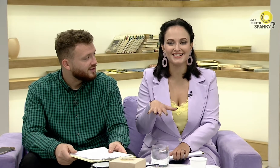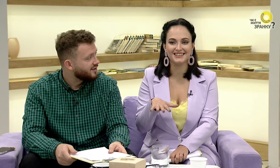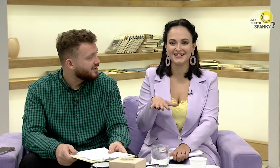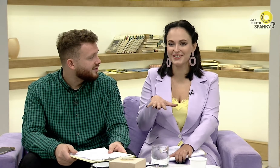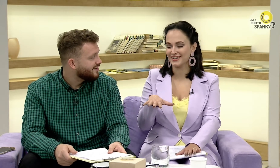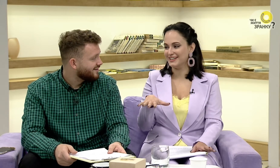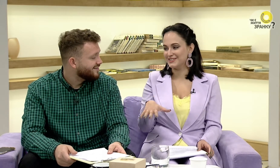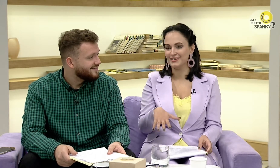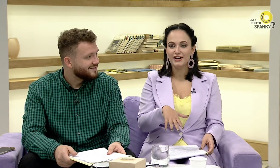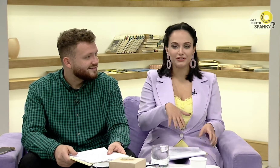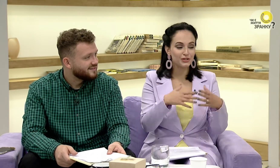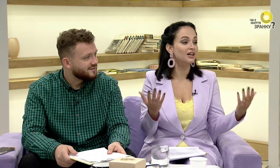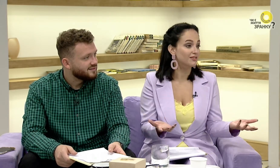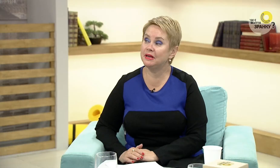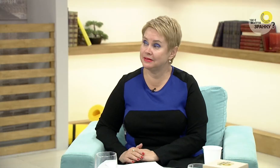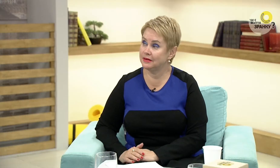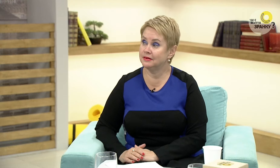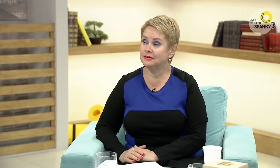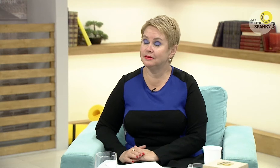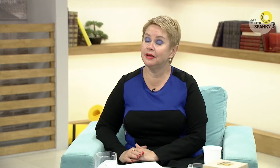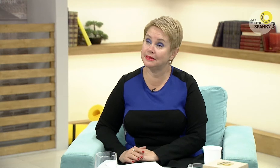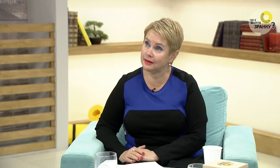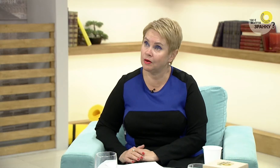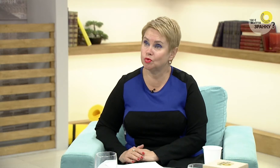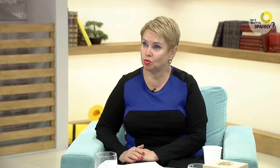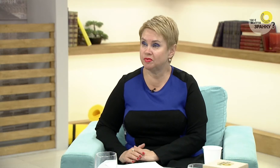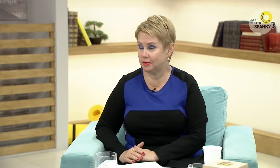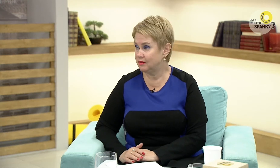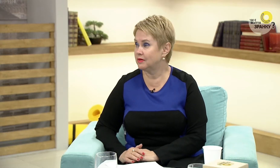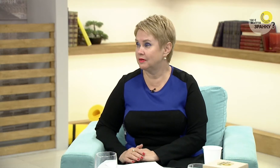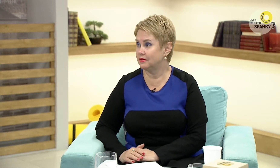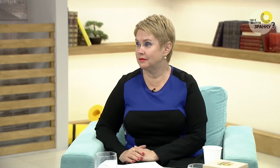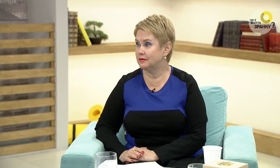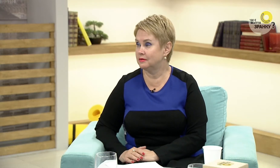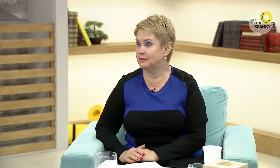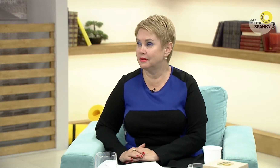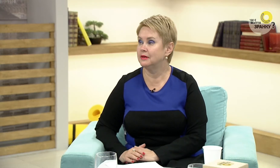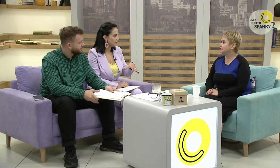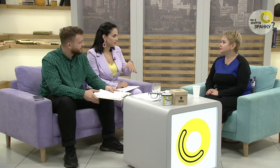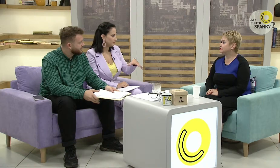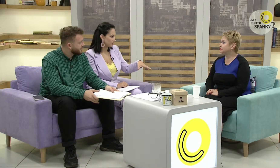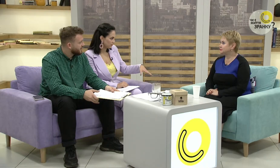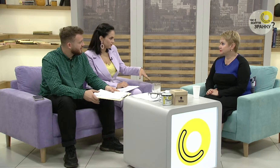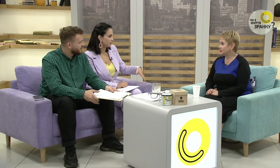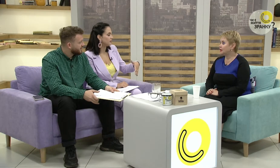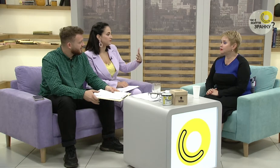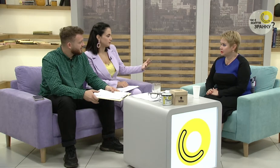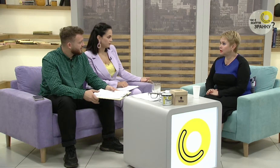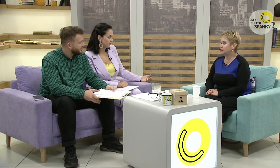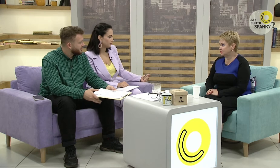англійській, не знаю українською, да, досконалювали свої навики ось? Це учоба в Києві. Ага, і тобто в нас є певні заклади, де